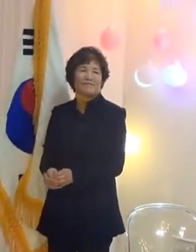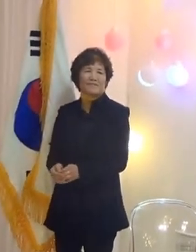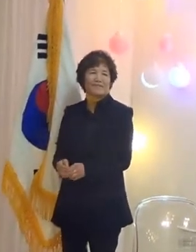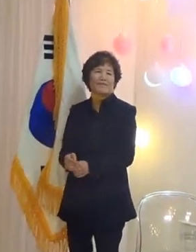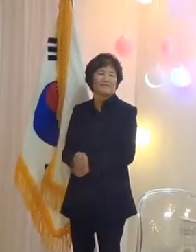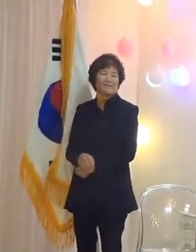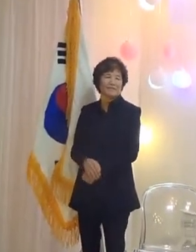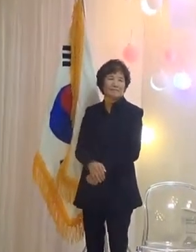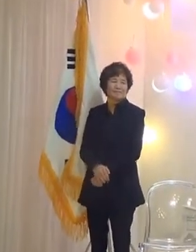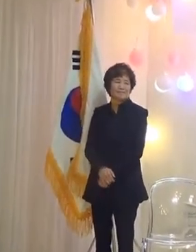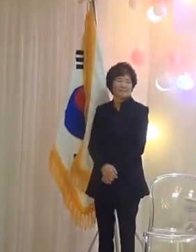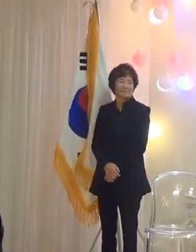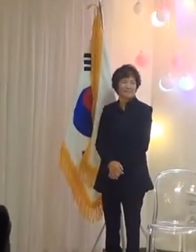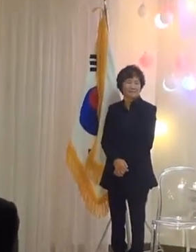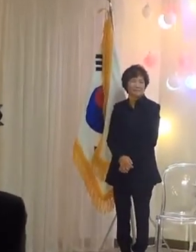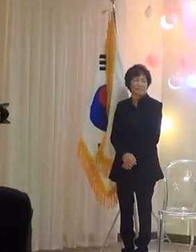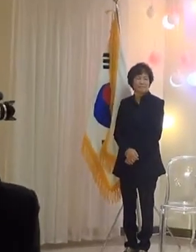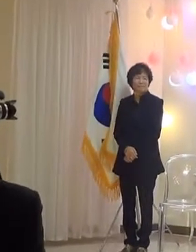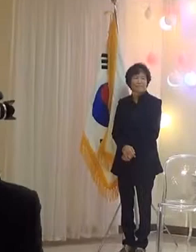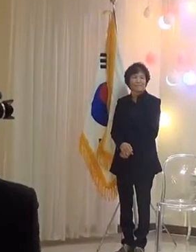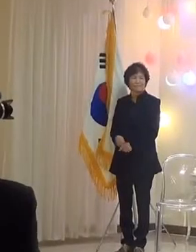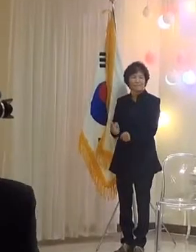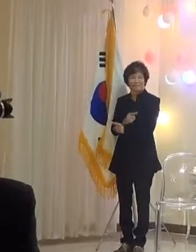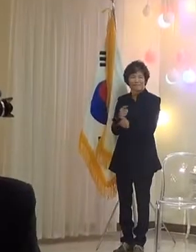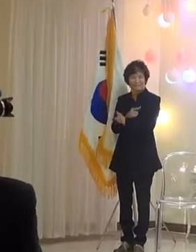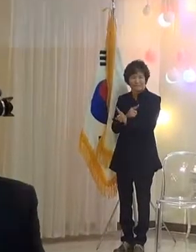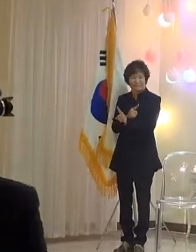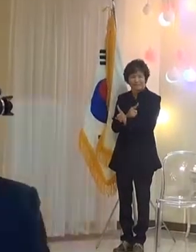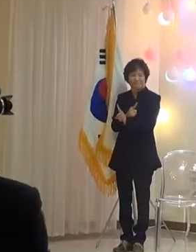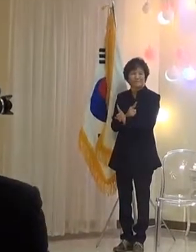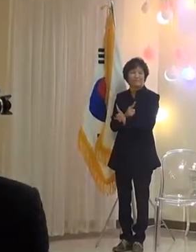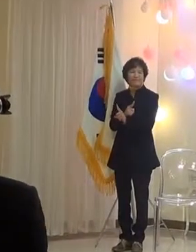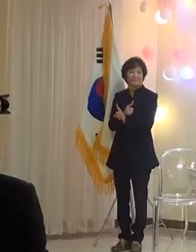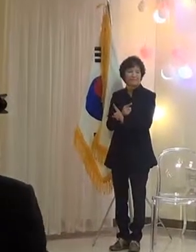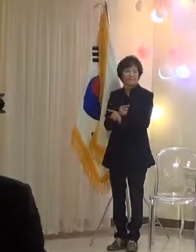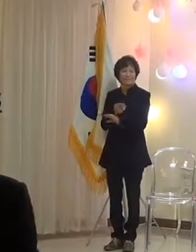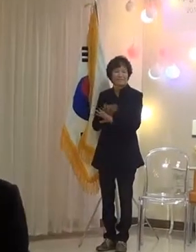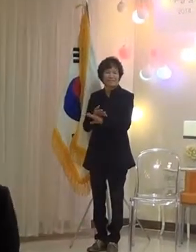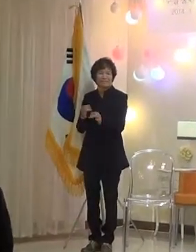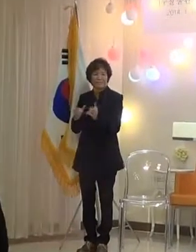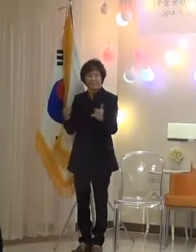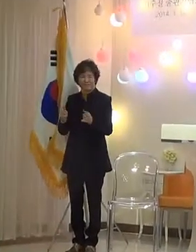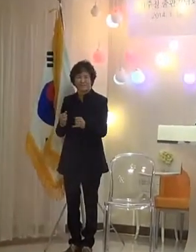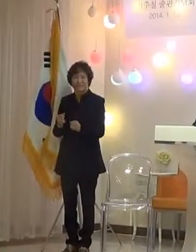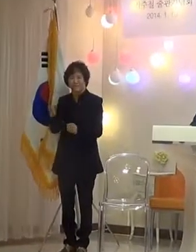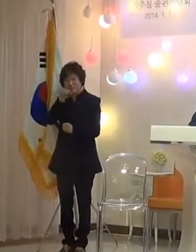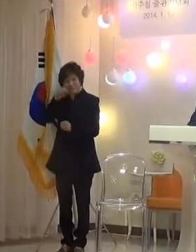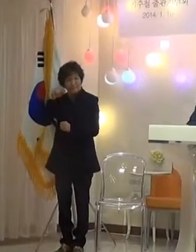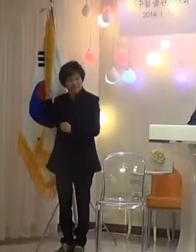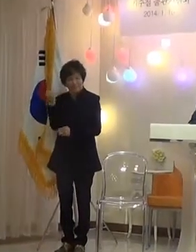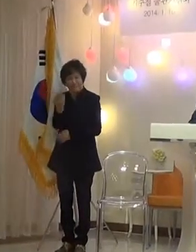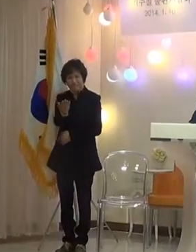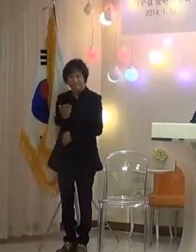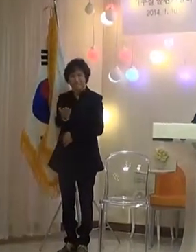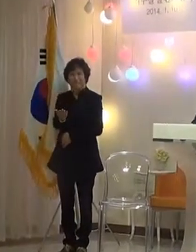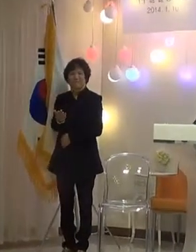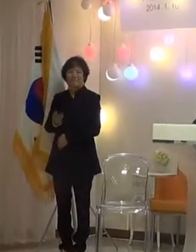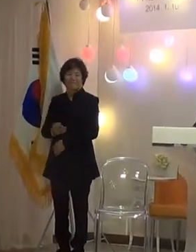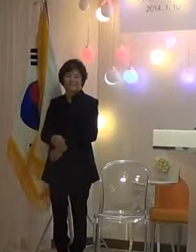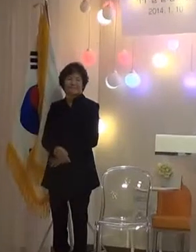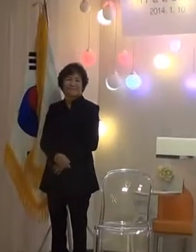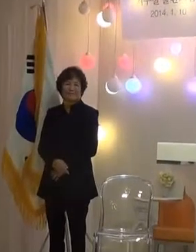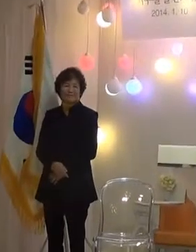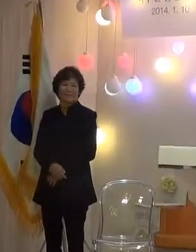달아놨더라고요. 그래서 제가 수정하려고 했는데 다른 분들이 그러더라고요. 작가 좋지 않냐 그렇게